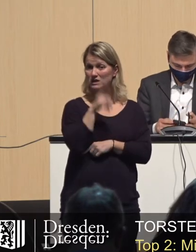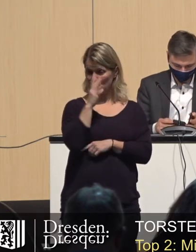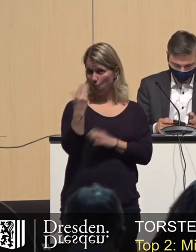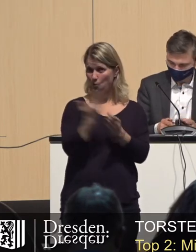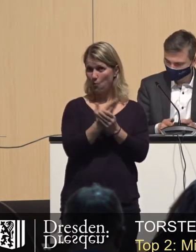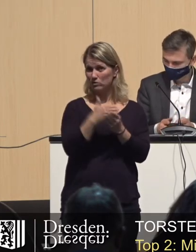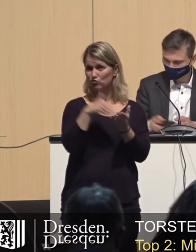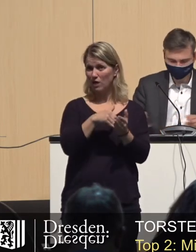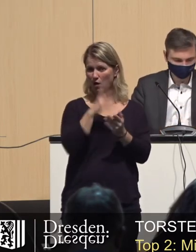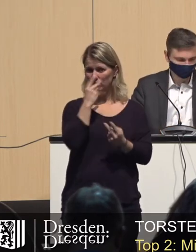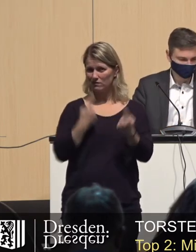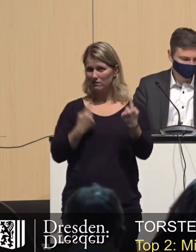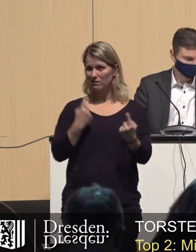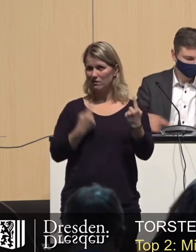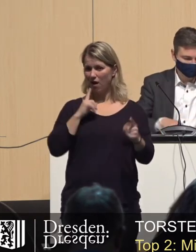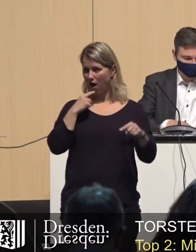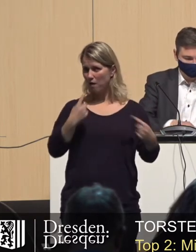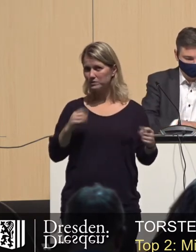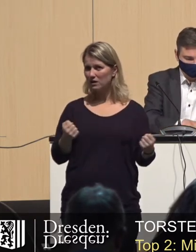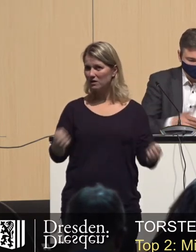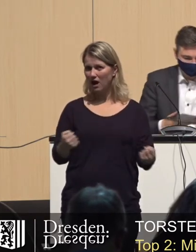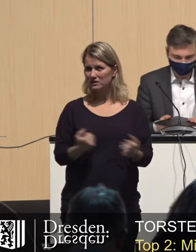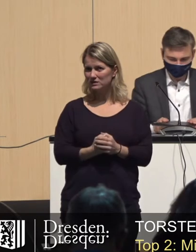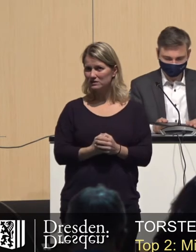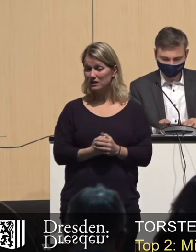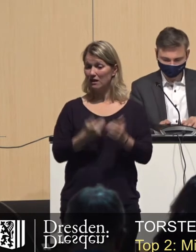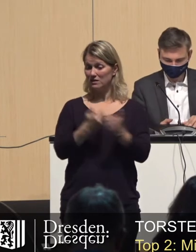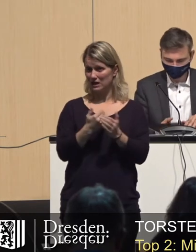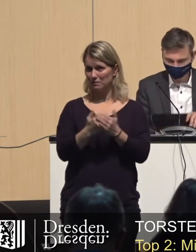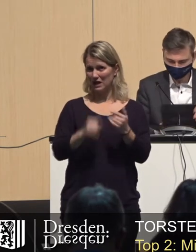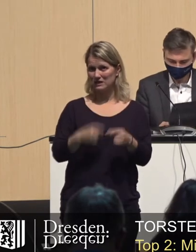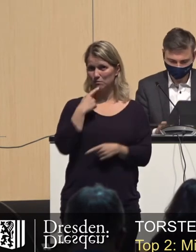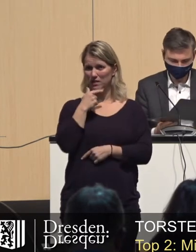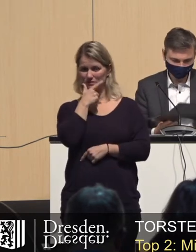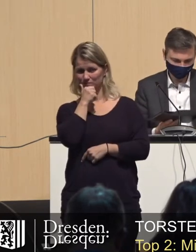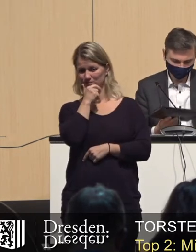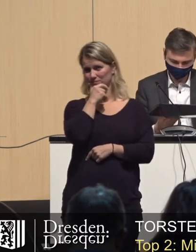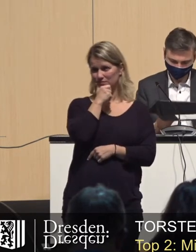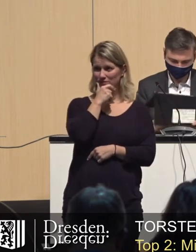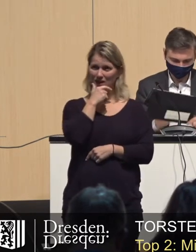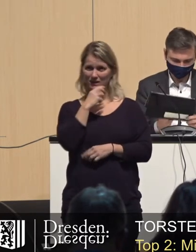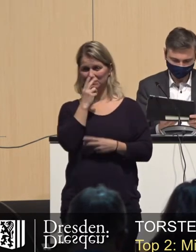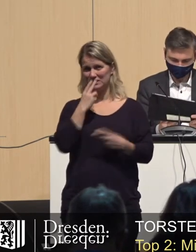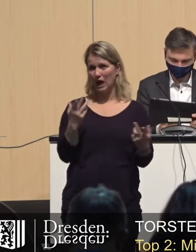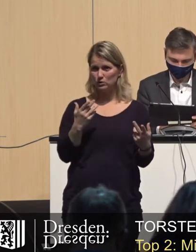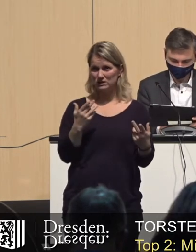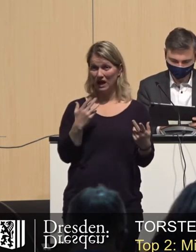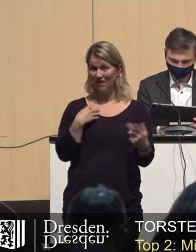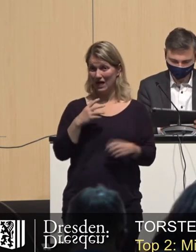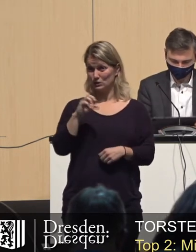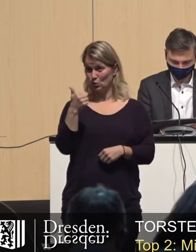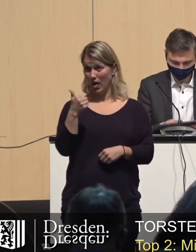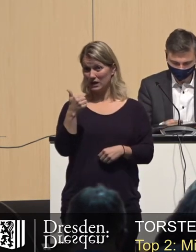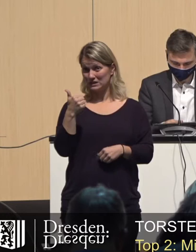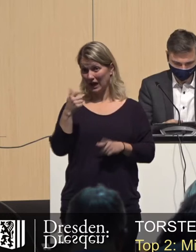festgehalten. Und das macht, glaube ich, im Moment sozusagen dann dieses Mikado, was wir erleben, dass sozusagen die Seite, die zuerst wackelt,